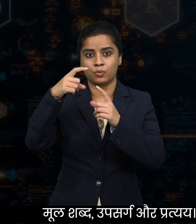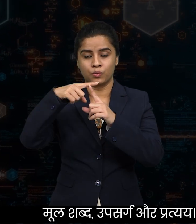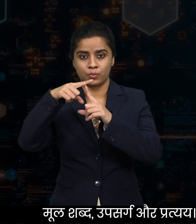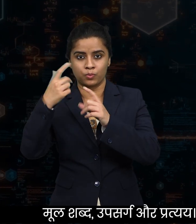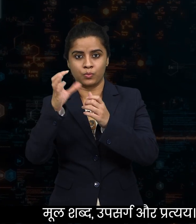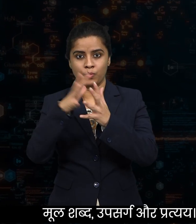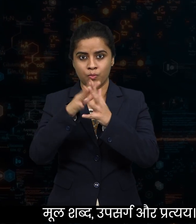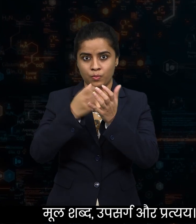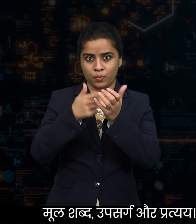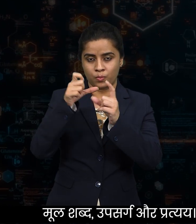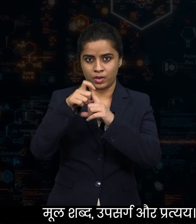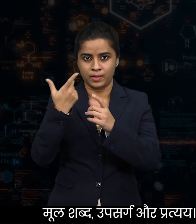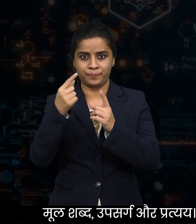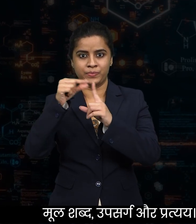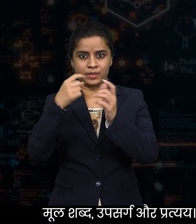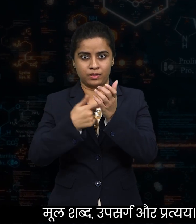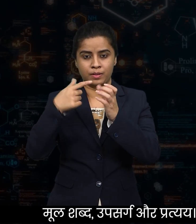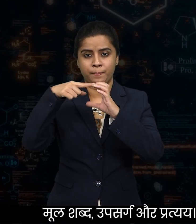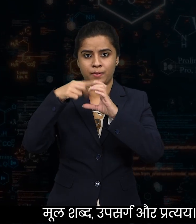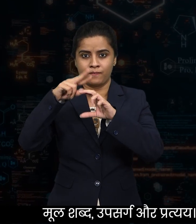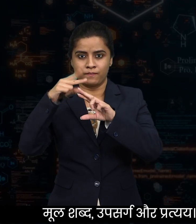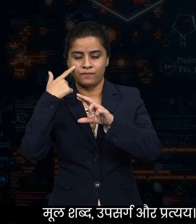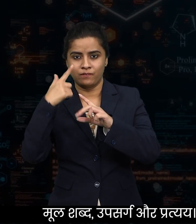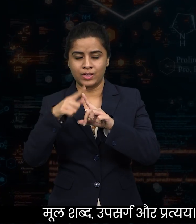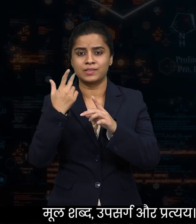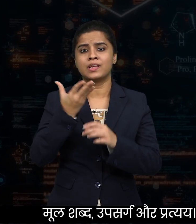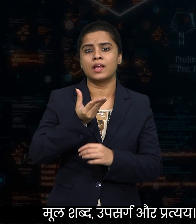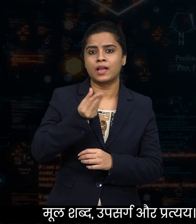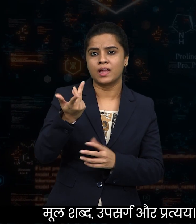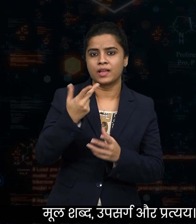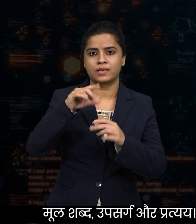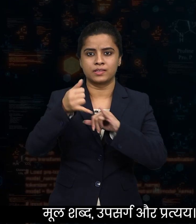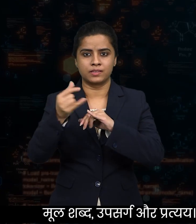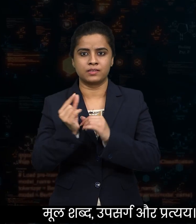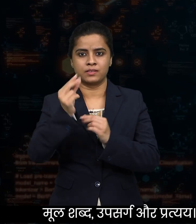का IUPAC नाम प्राप्त करने के लिए